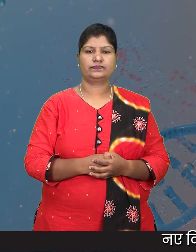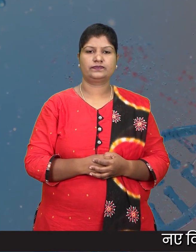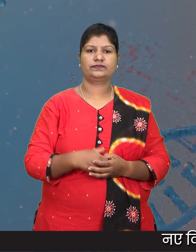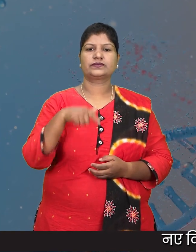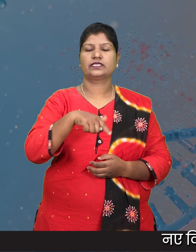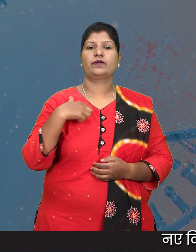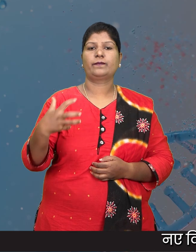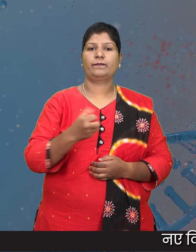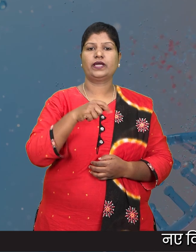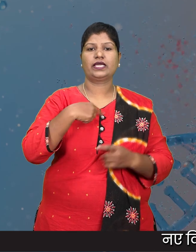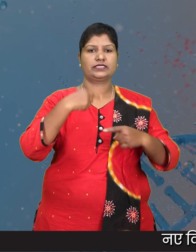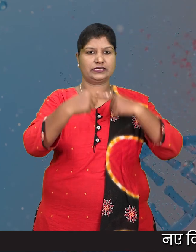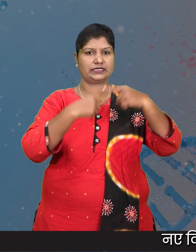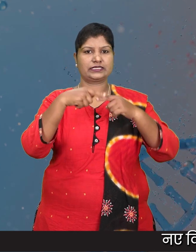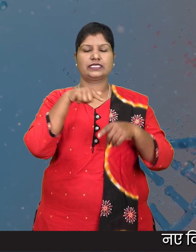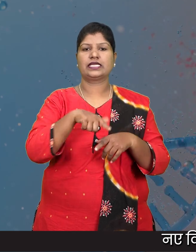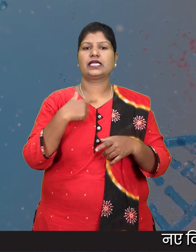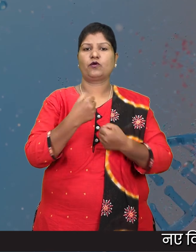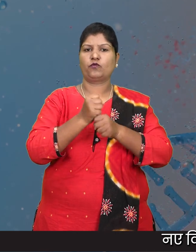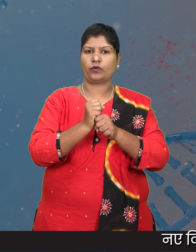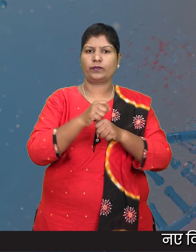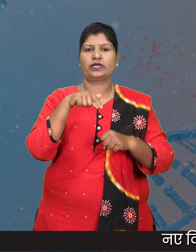नए विविधताओं का निर्माण हुआ है।